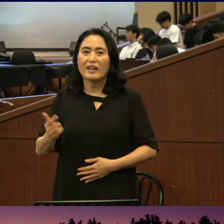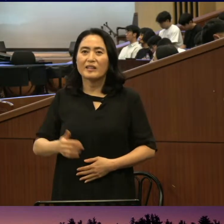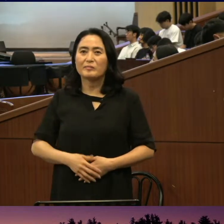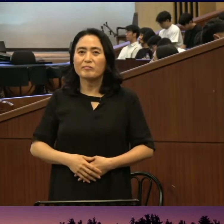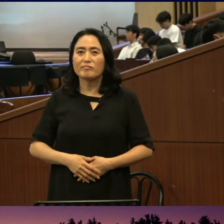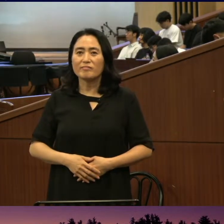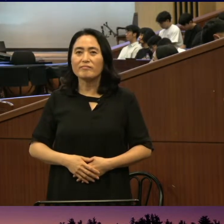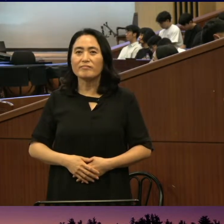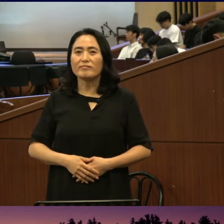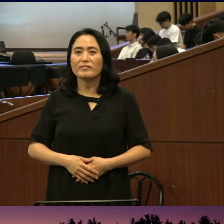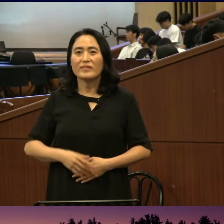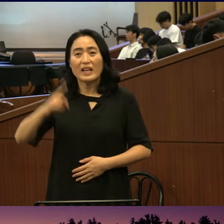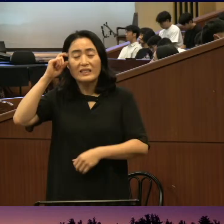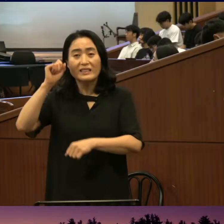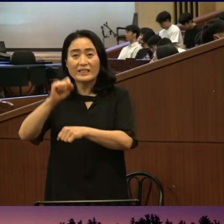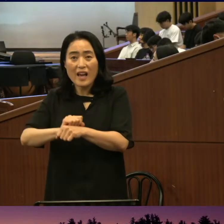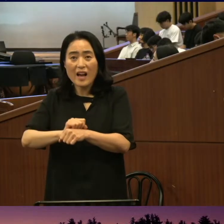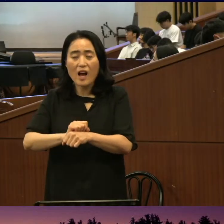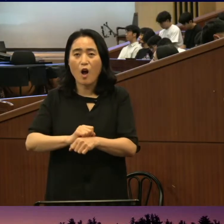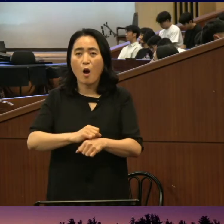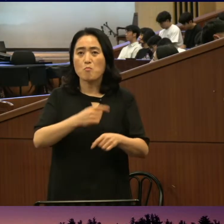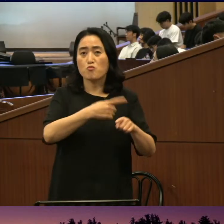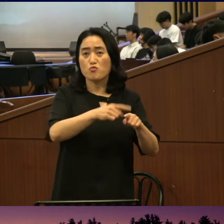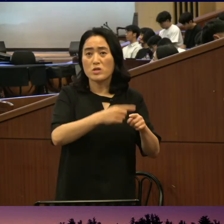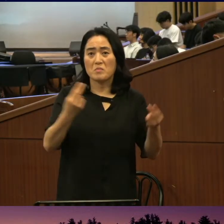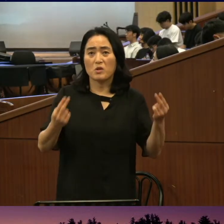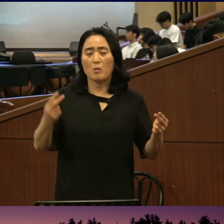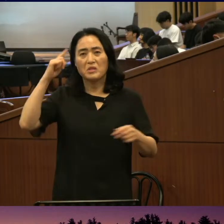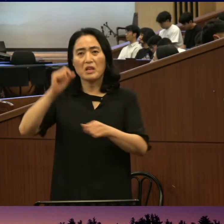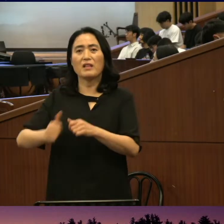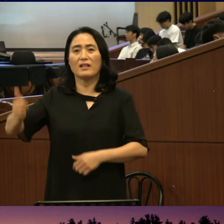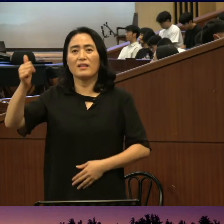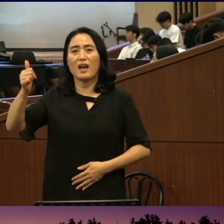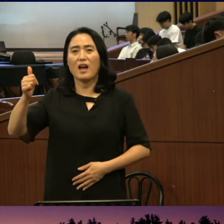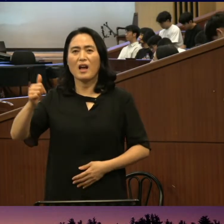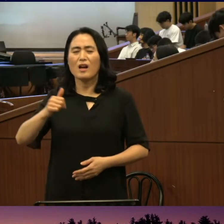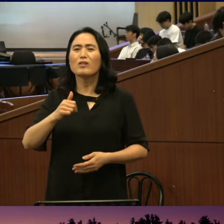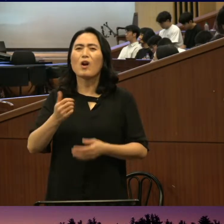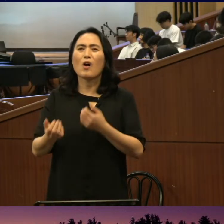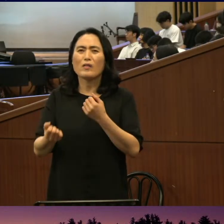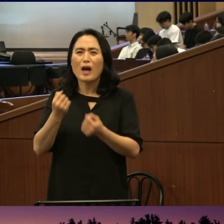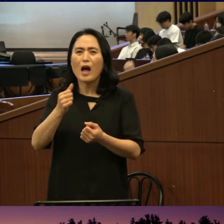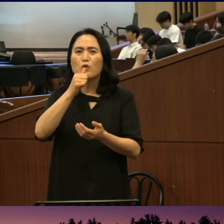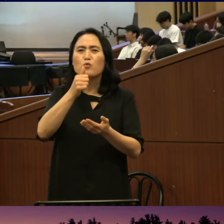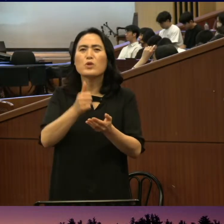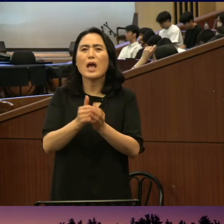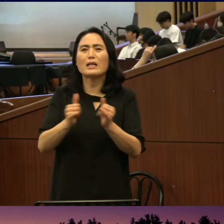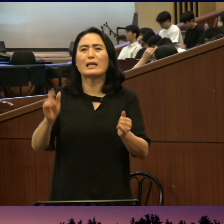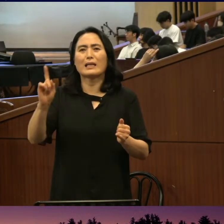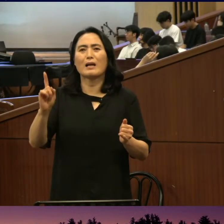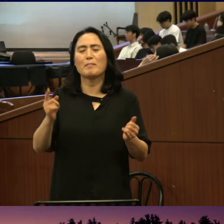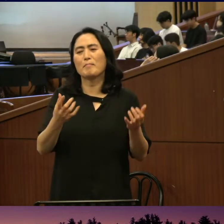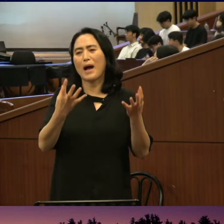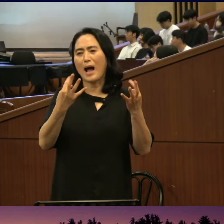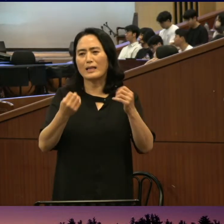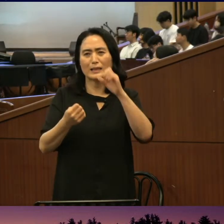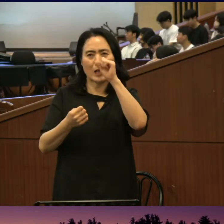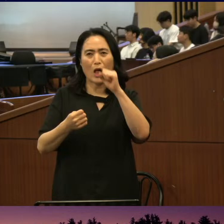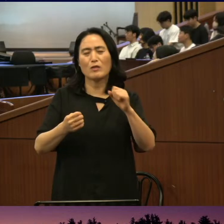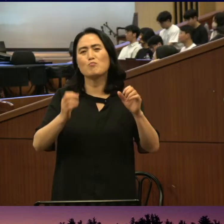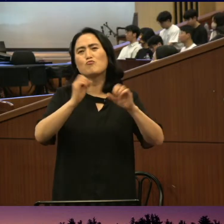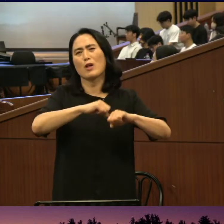고용보다 나으니라. 지혜가 무기보다 나으니라. 그러나 지혜인 한 사람이 많은 선을 무너지게 하나니라.